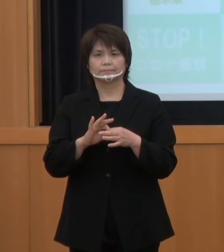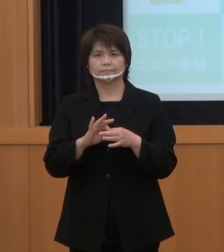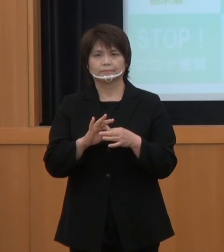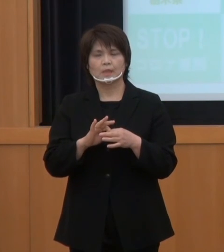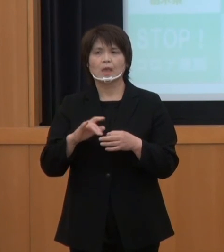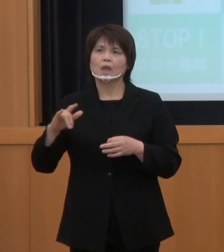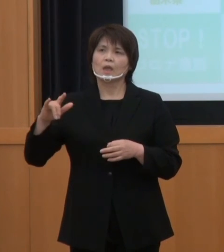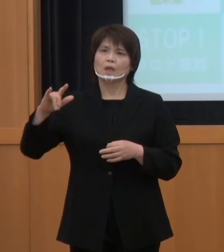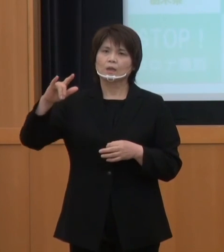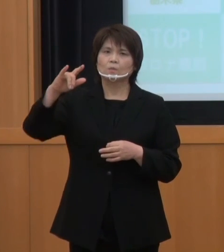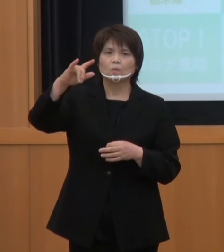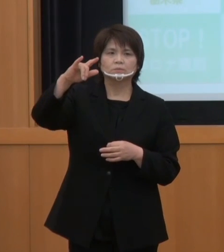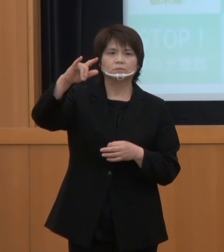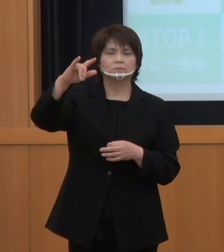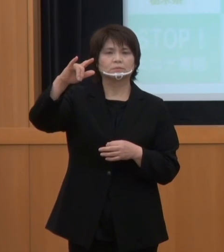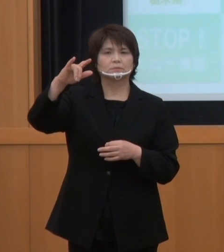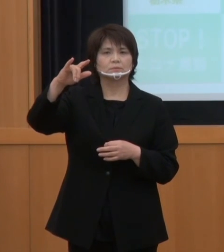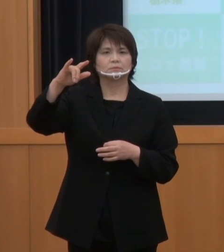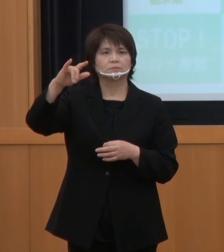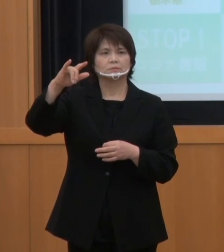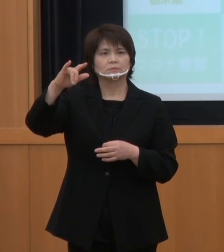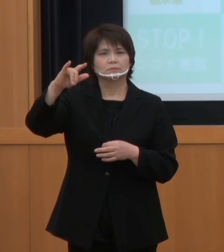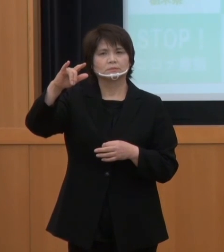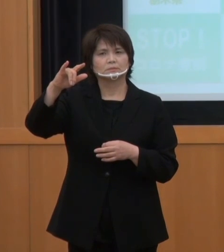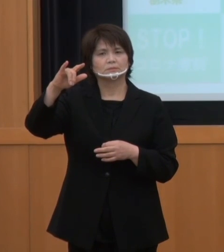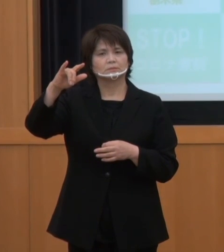飛行機が飛ばない限りは